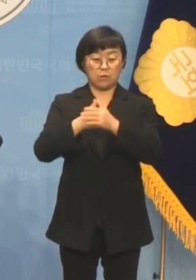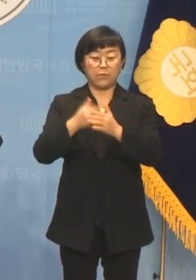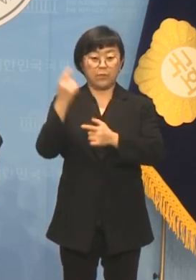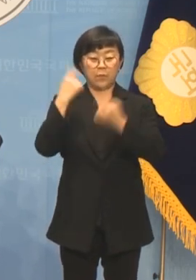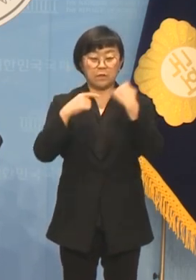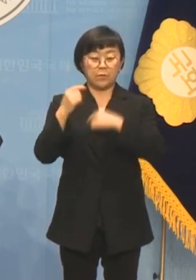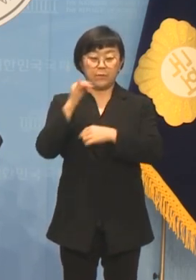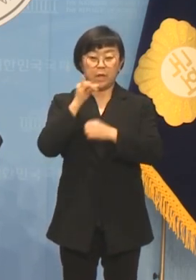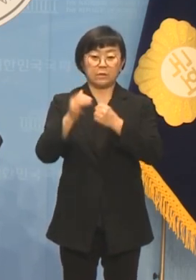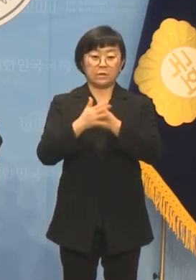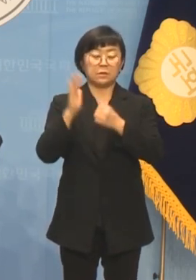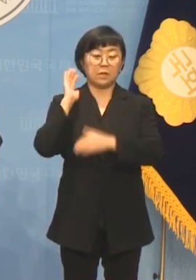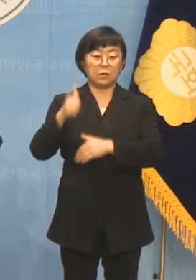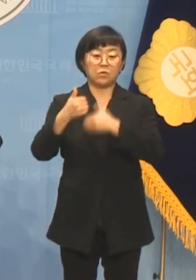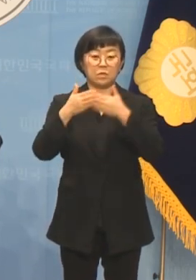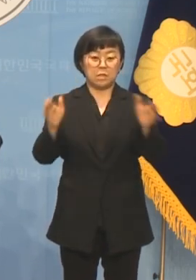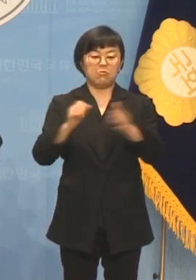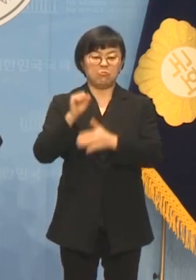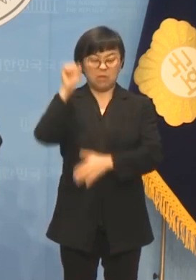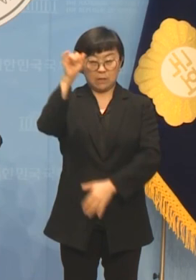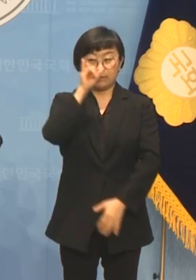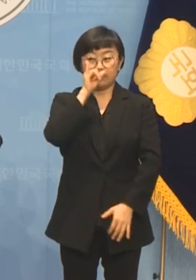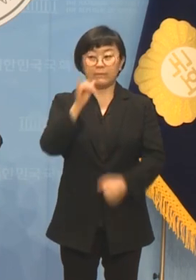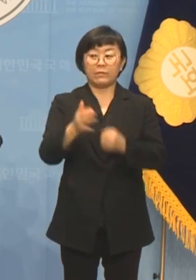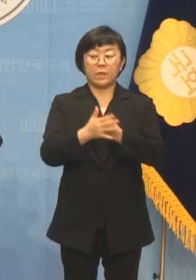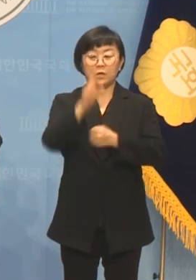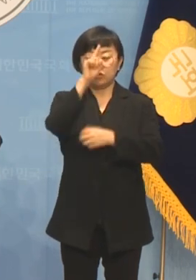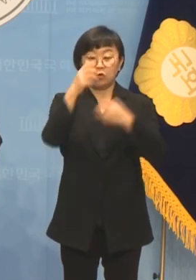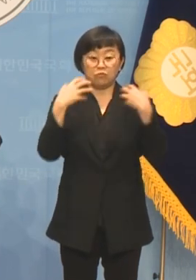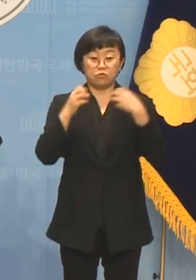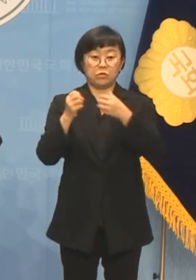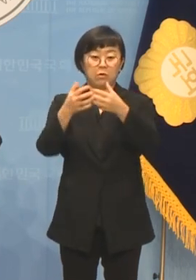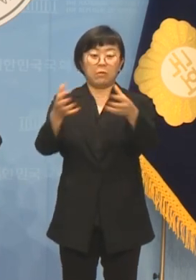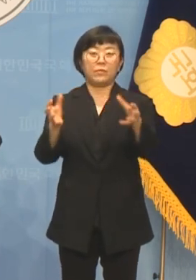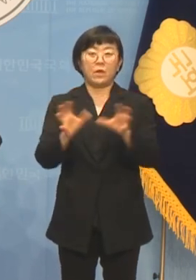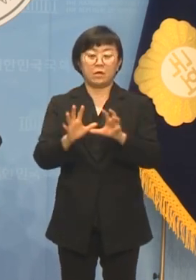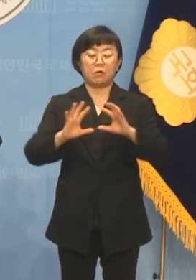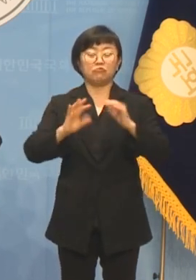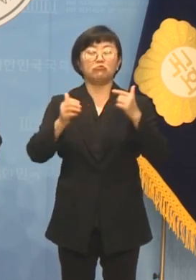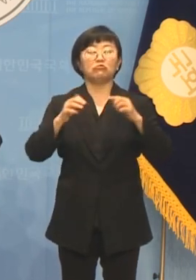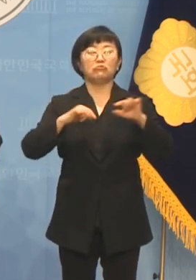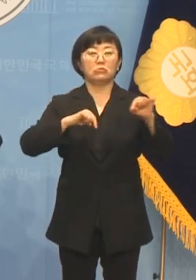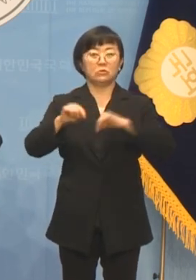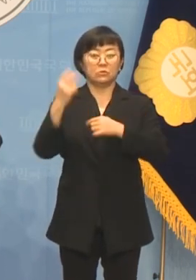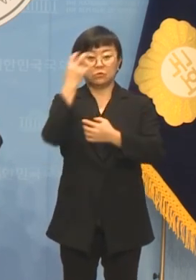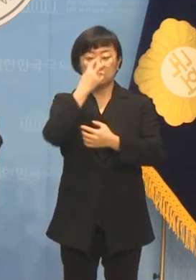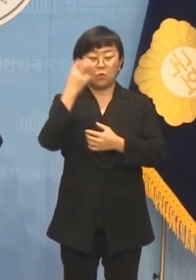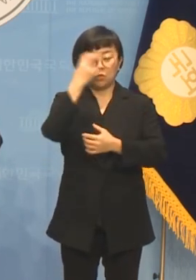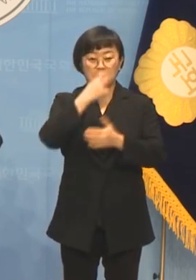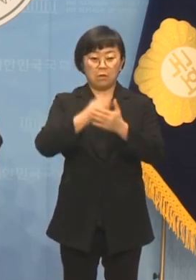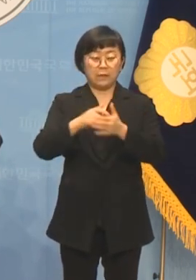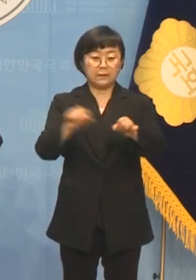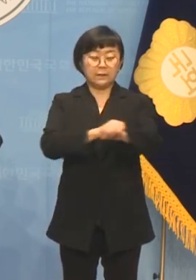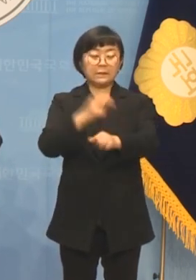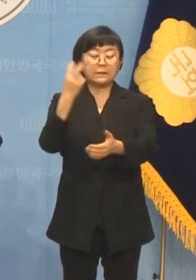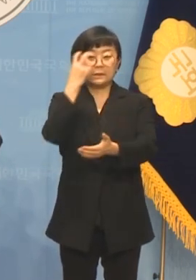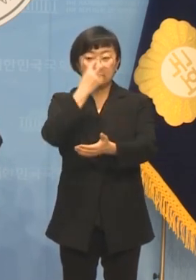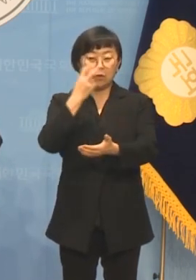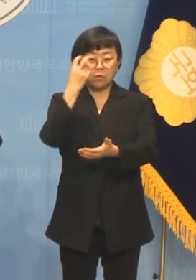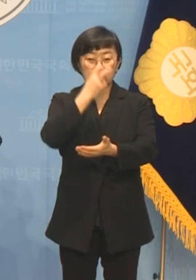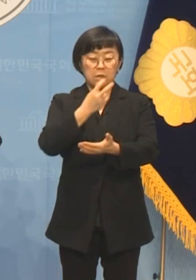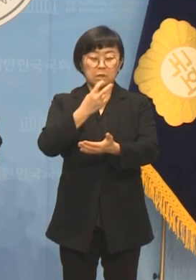뒤에 숨어있는 대통령실을 규탄하며 정부, 여당의 국정조사와 특검을